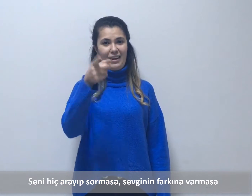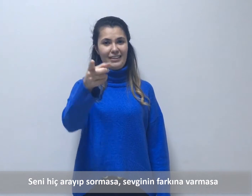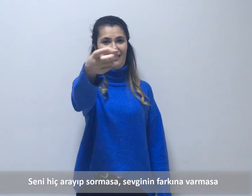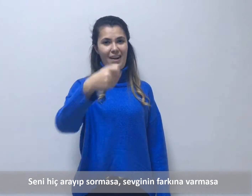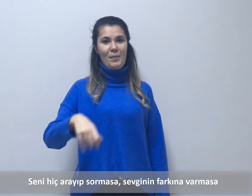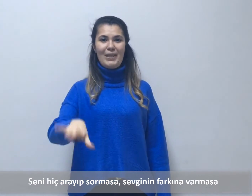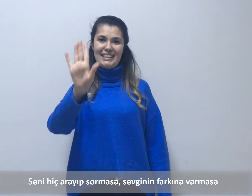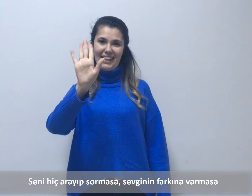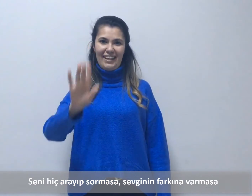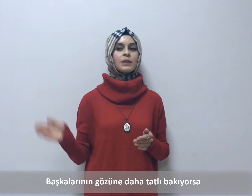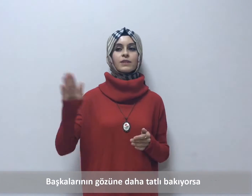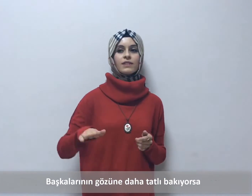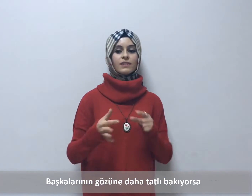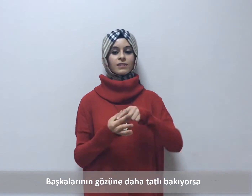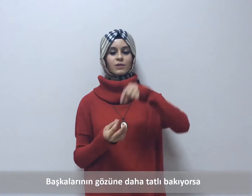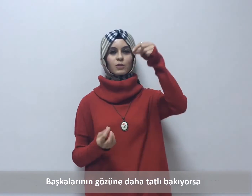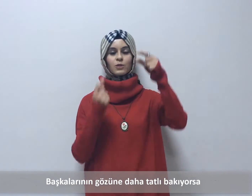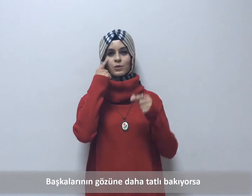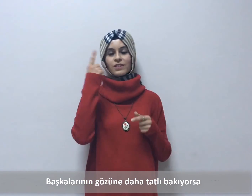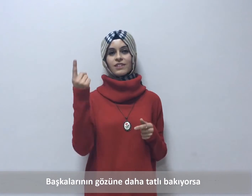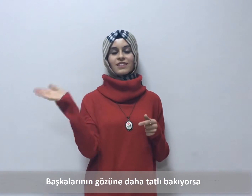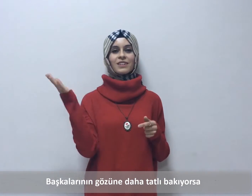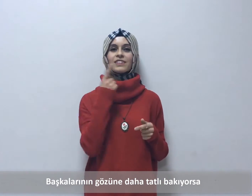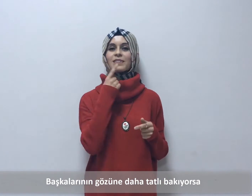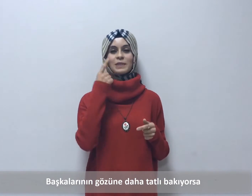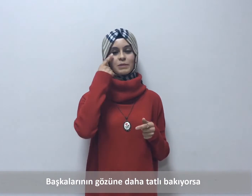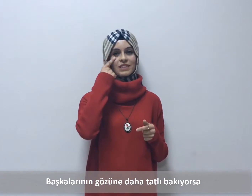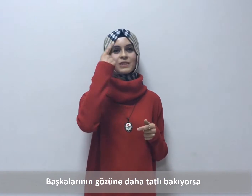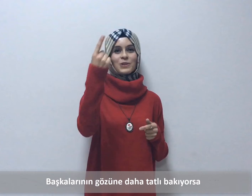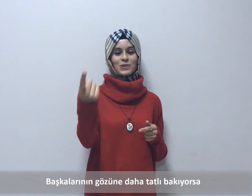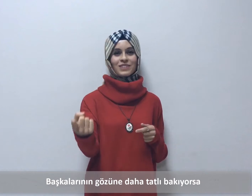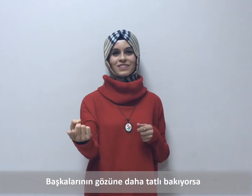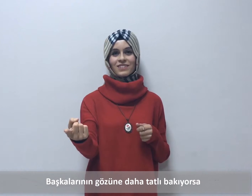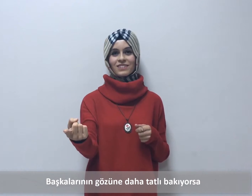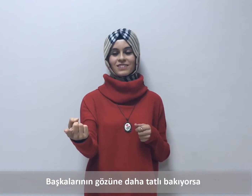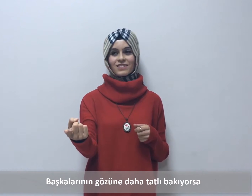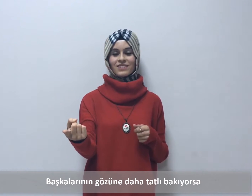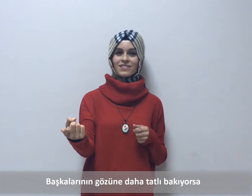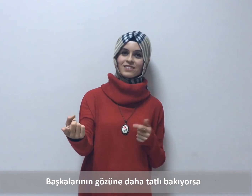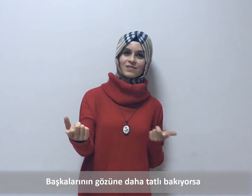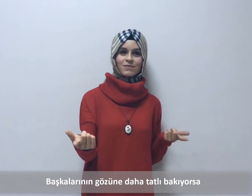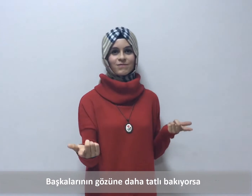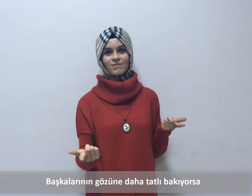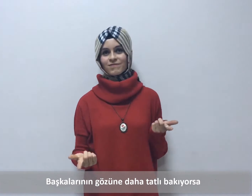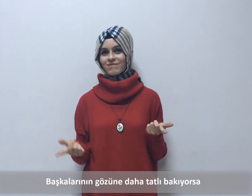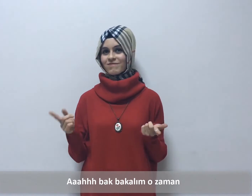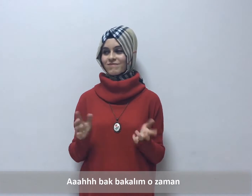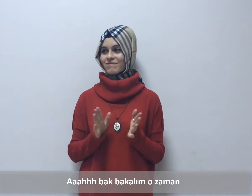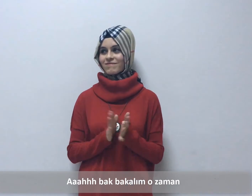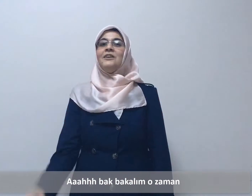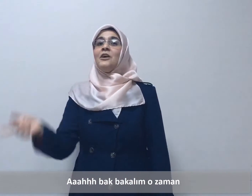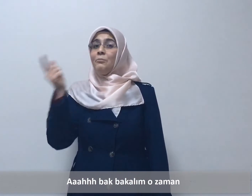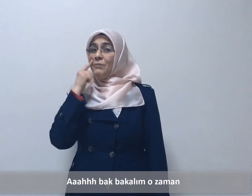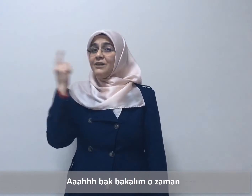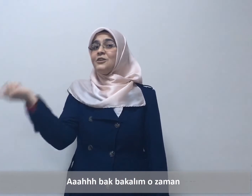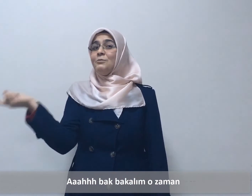varmasa Başkalarının gözüne daha tatlı bakıyorsa Ah bak